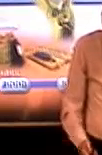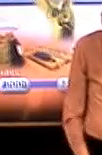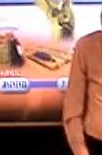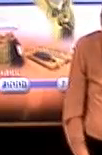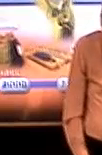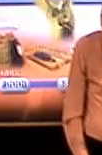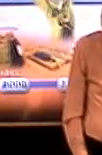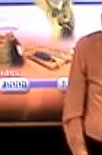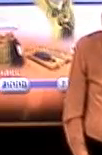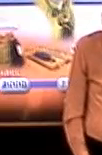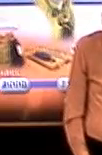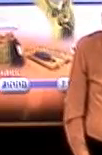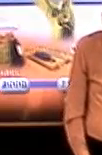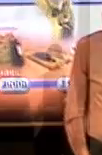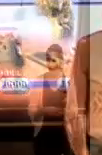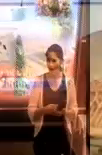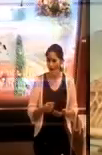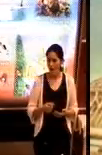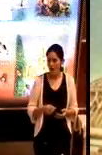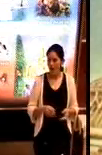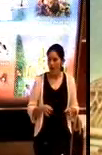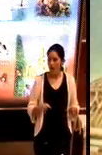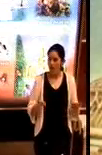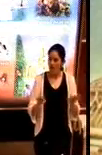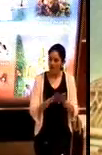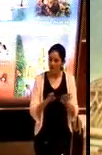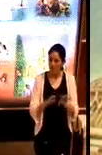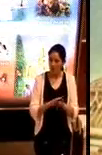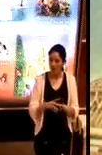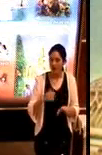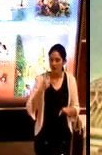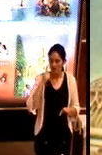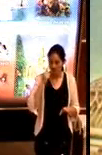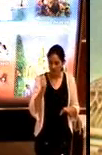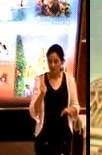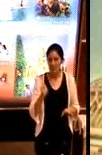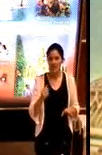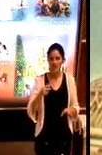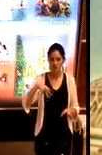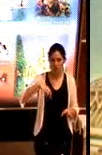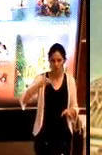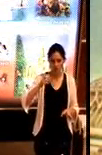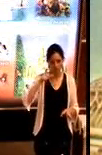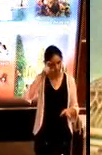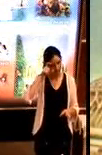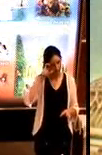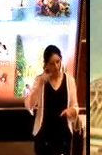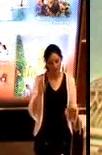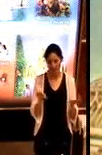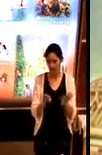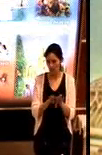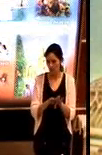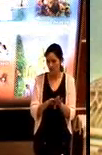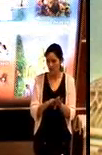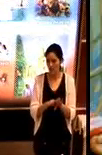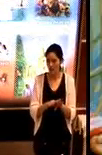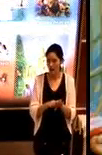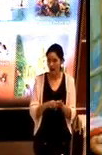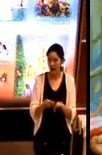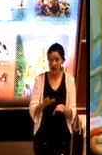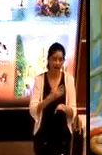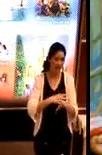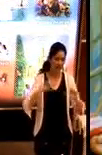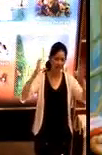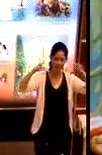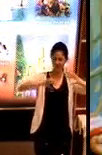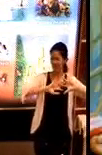allí, ¿verdad? Nada menos que Jesús cuando estaba en este mundo, porque como en los días antes del diluvio estaban